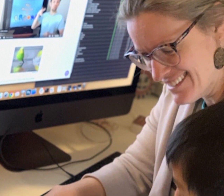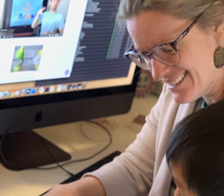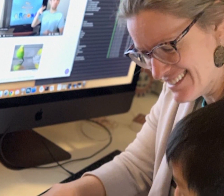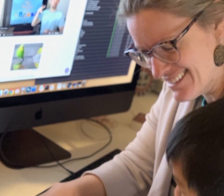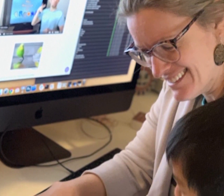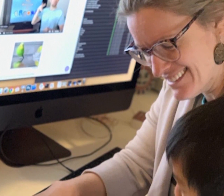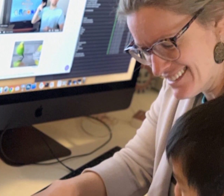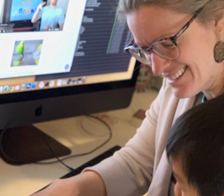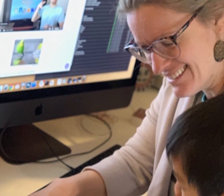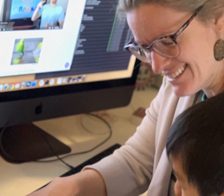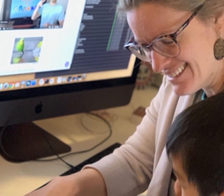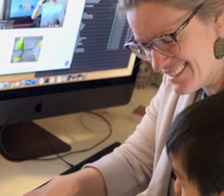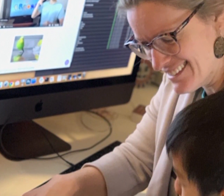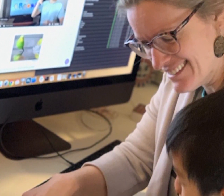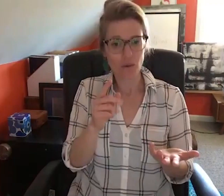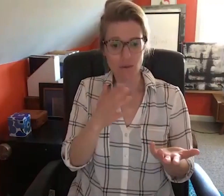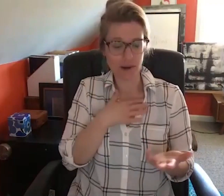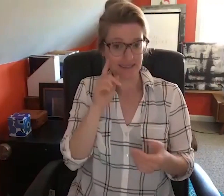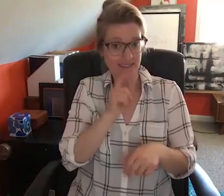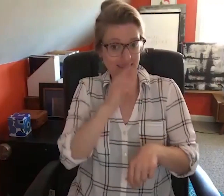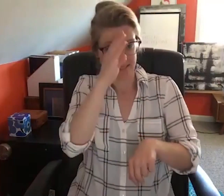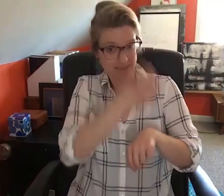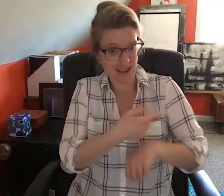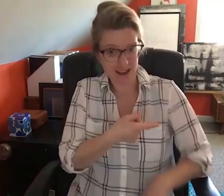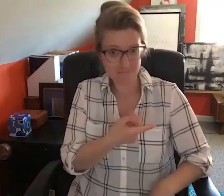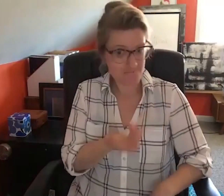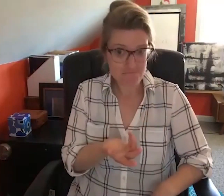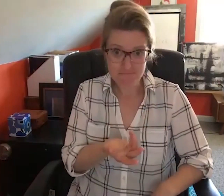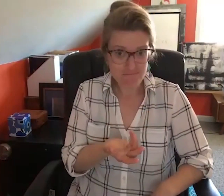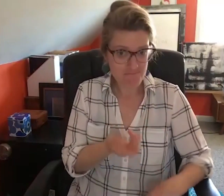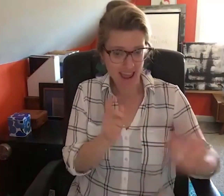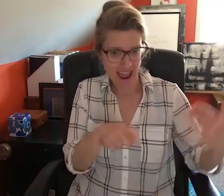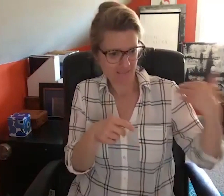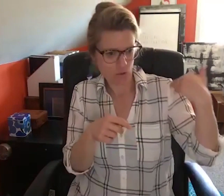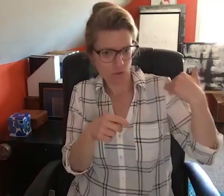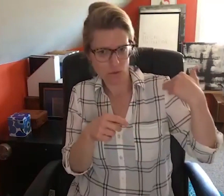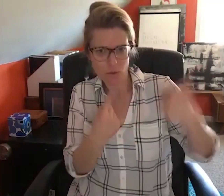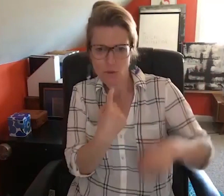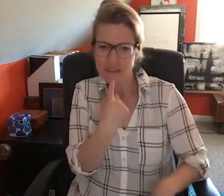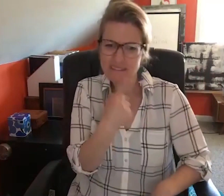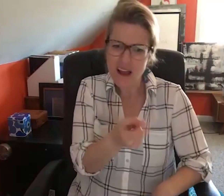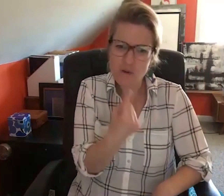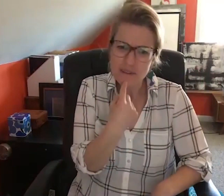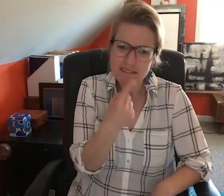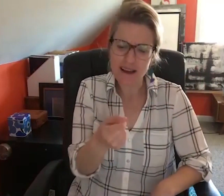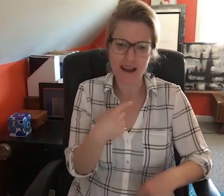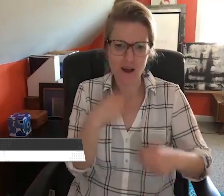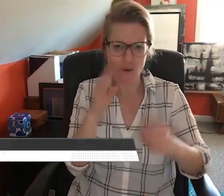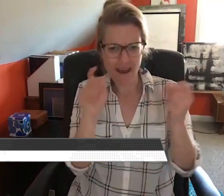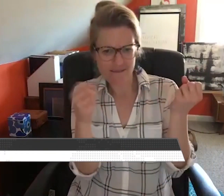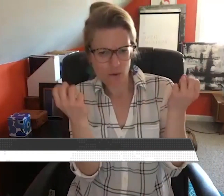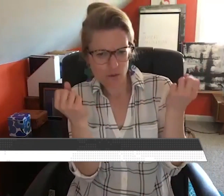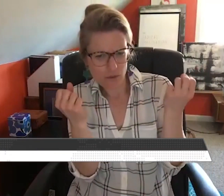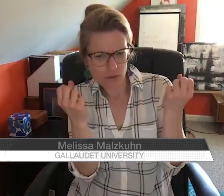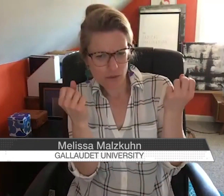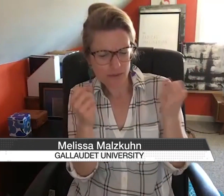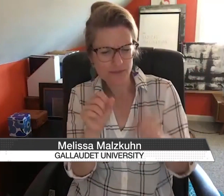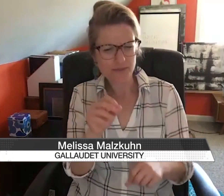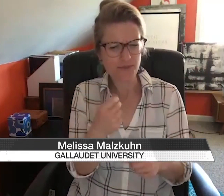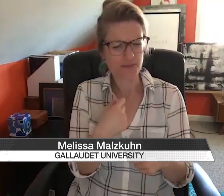بیٹے کے لیے مشکل ہوتی ہے۔ And so my deaf son has to ask me what the apps say. تو میرے بیٹے کو مجھ سے پوچھنا پڑتا ہے کہ ایپ پر کیا لکھا ہے۔